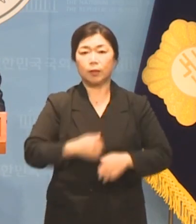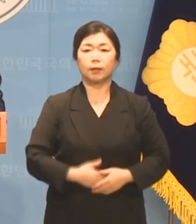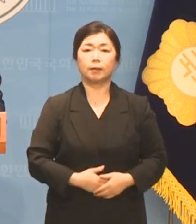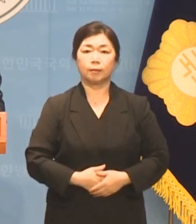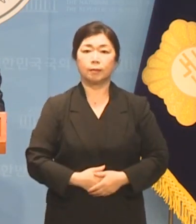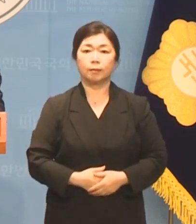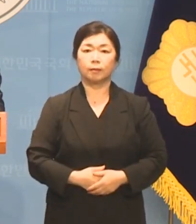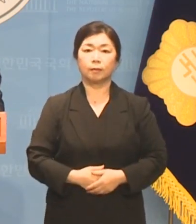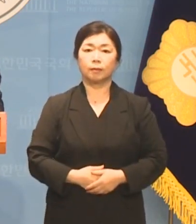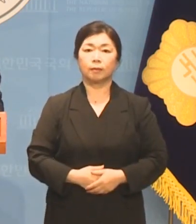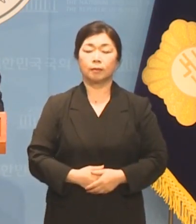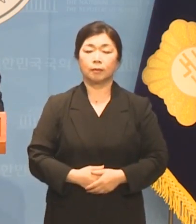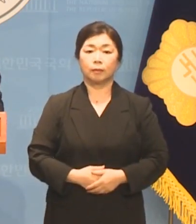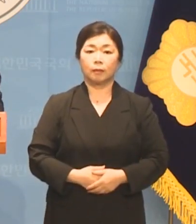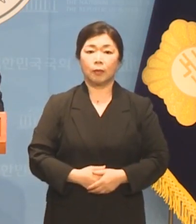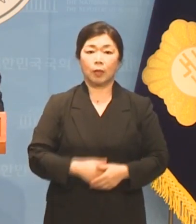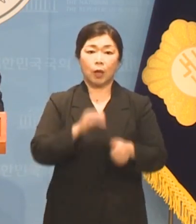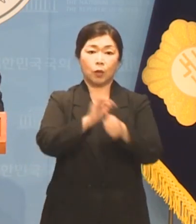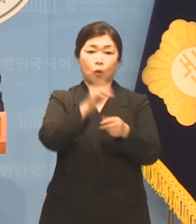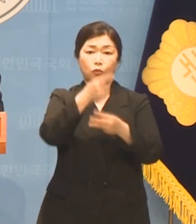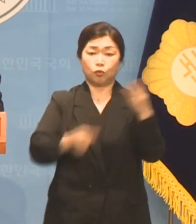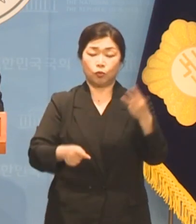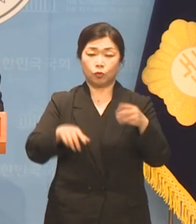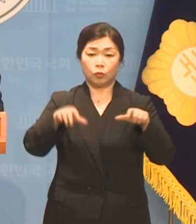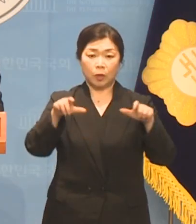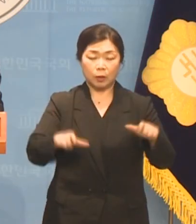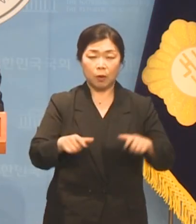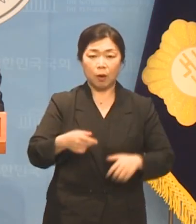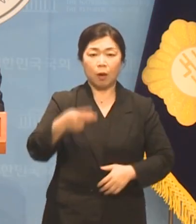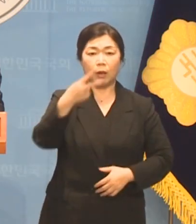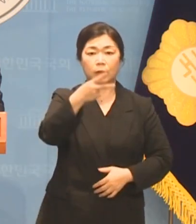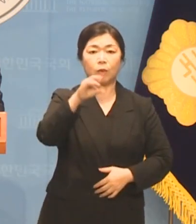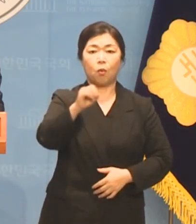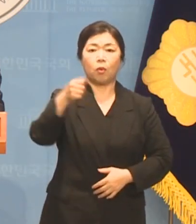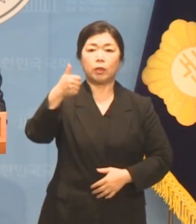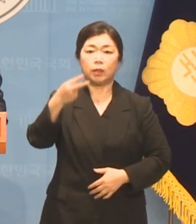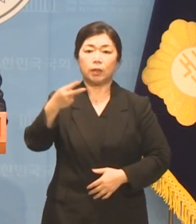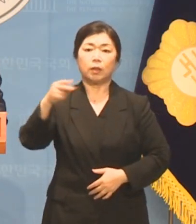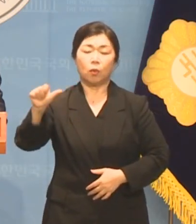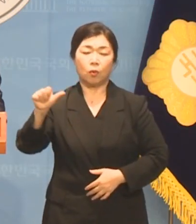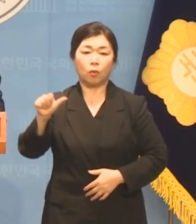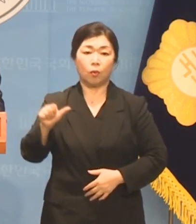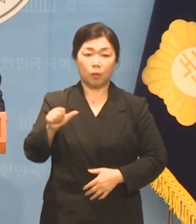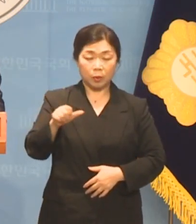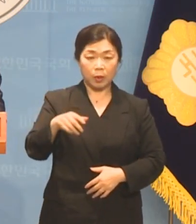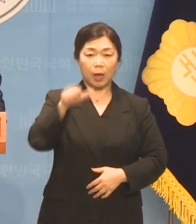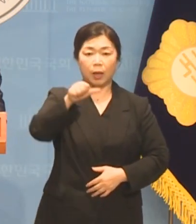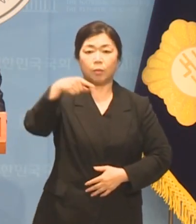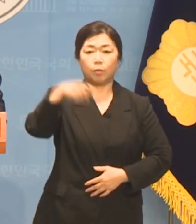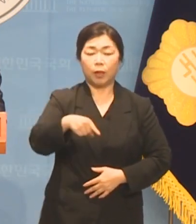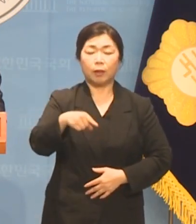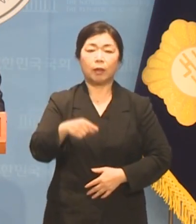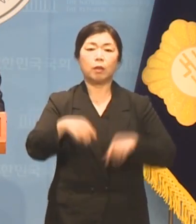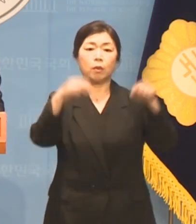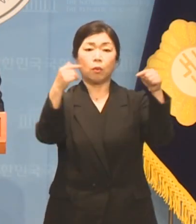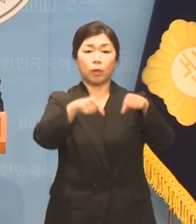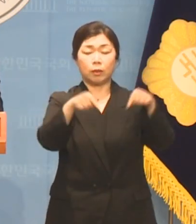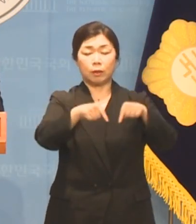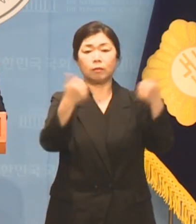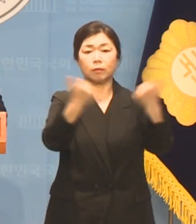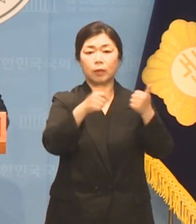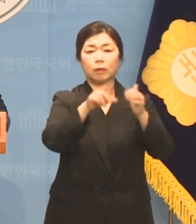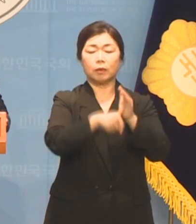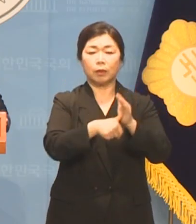천년고도 경주에서 2025 경주 에이펙 정상회담을 성공적으로 개최하여 아시아